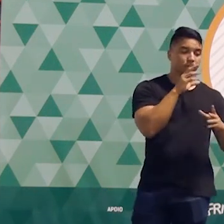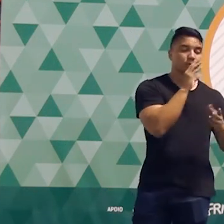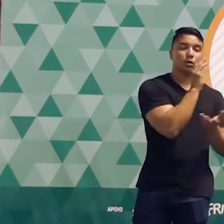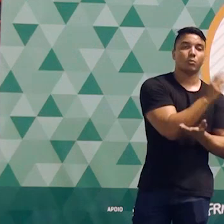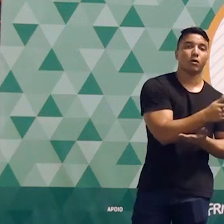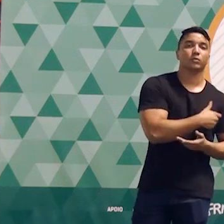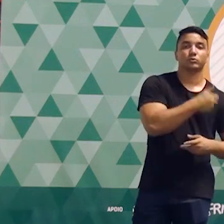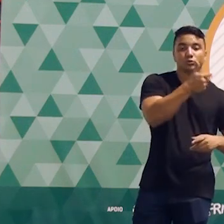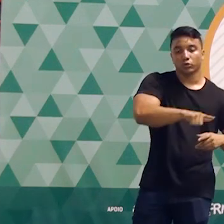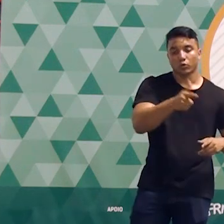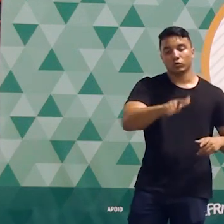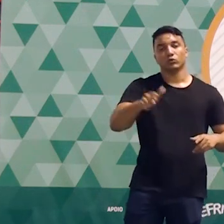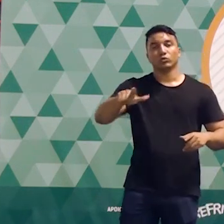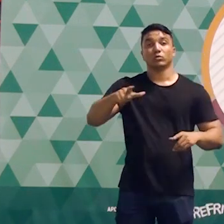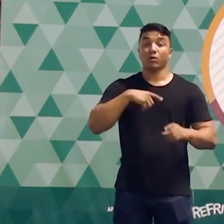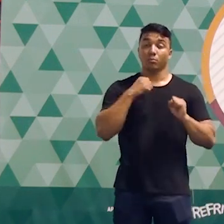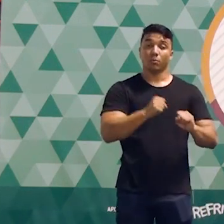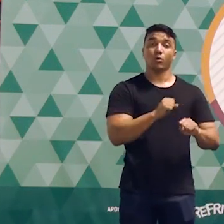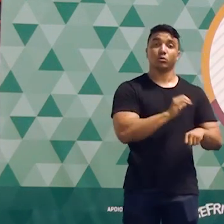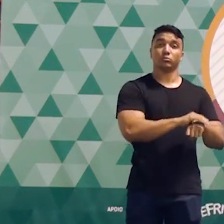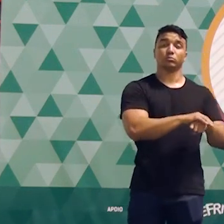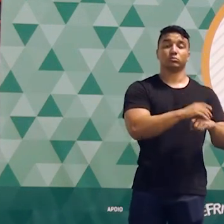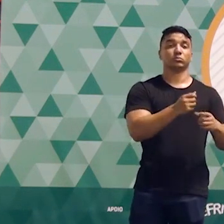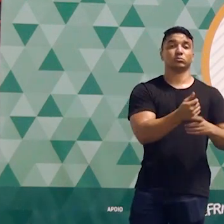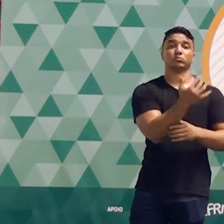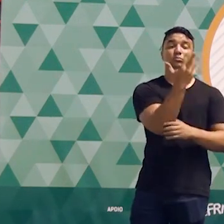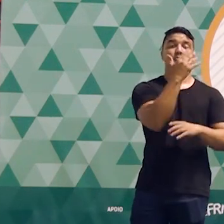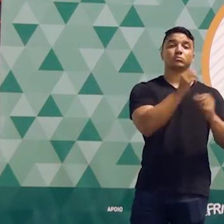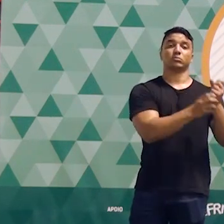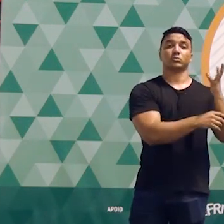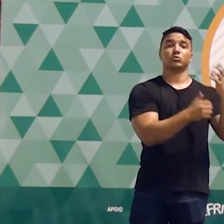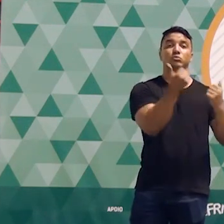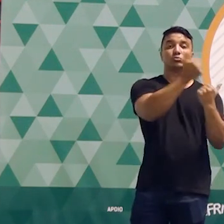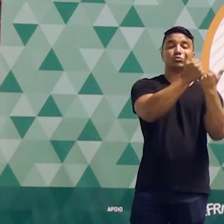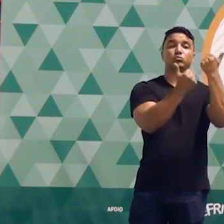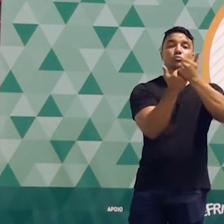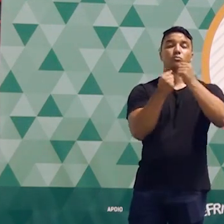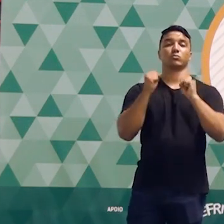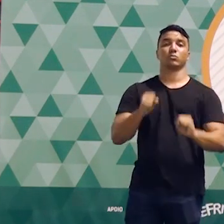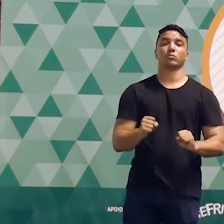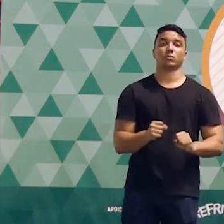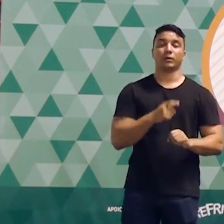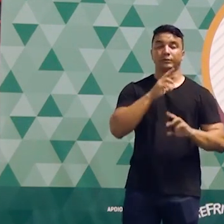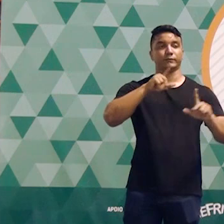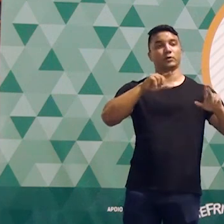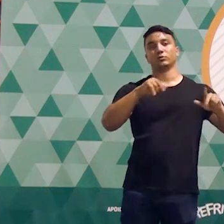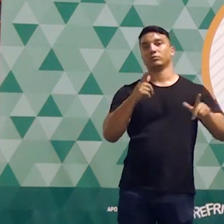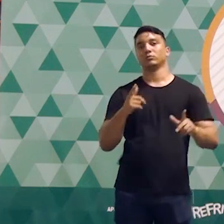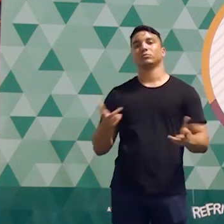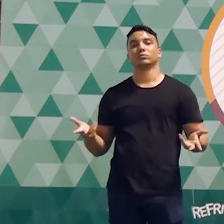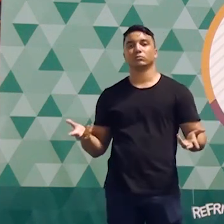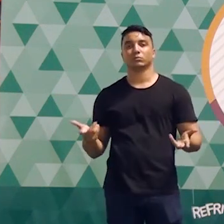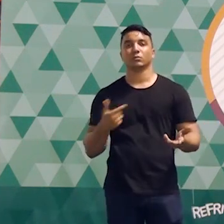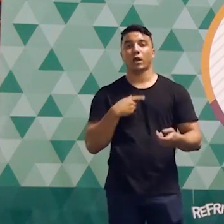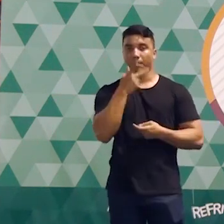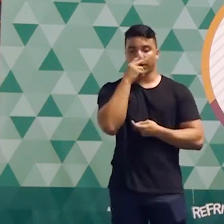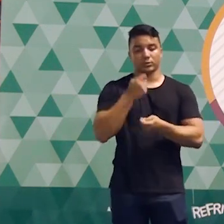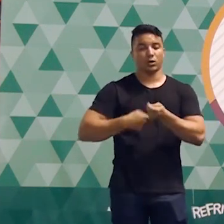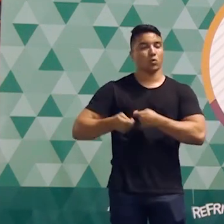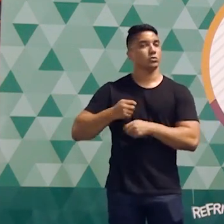lá e plantamos de novo. Mas tu vai plantar para elas crescerem e ficarem substituindo as outras. Não é a mesma coisa, certo? Isso aí é um